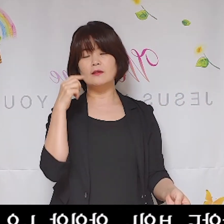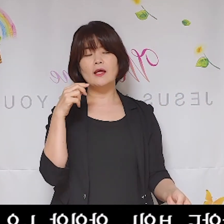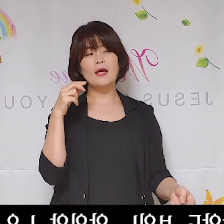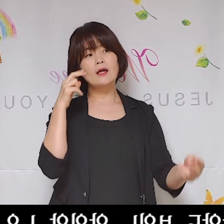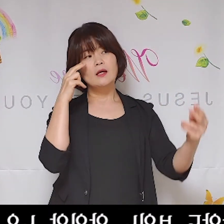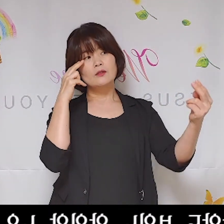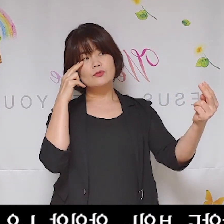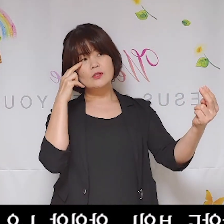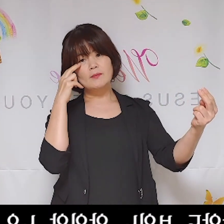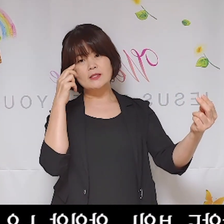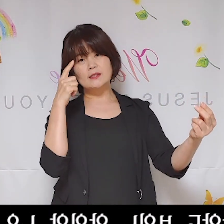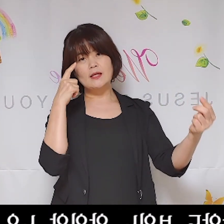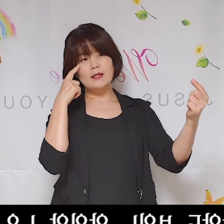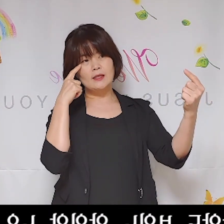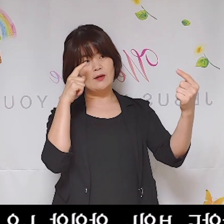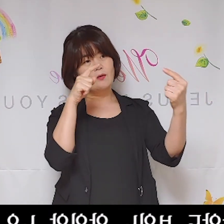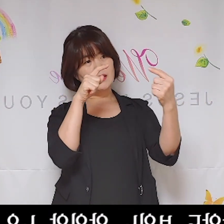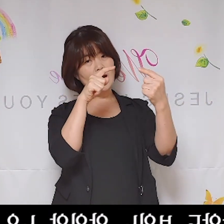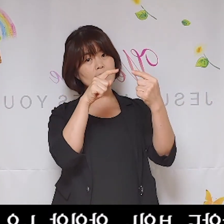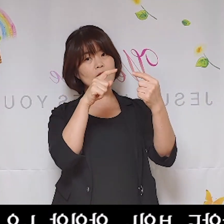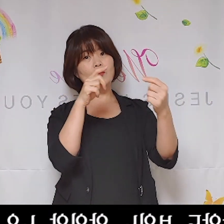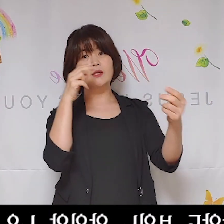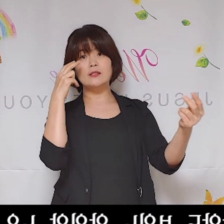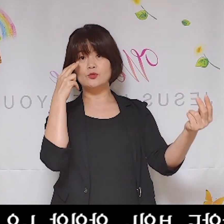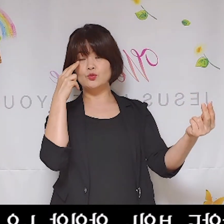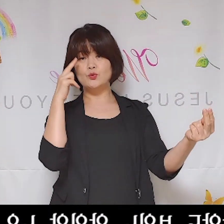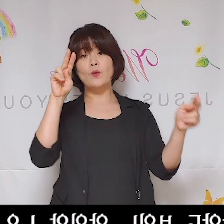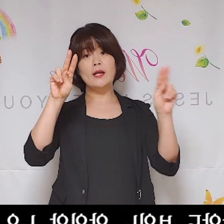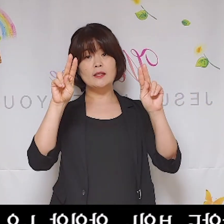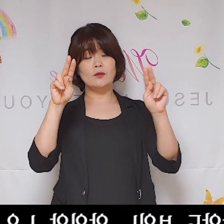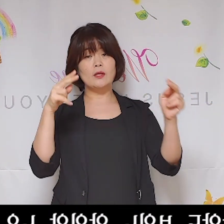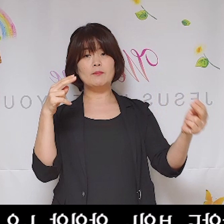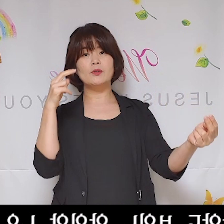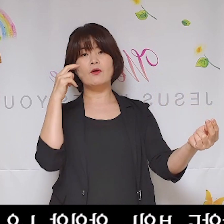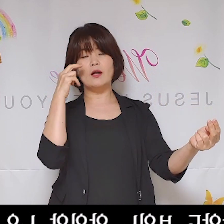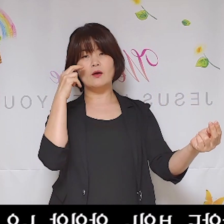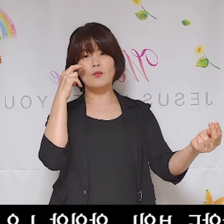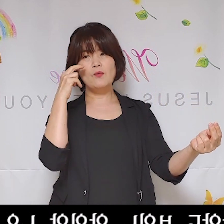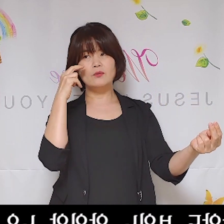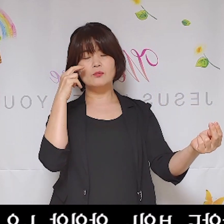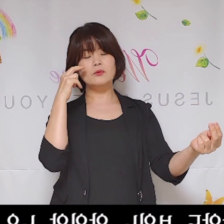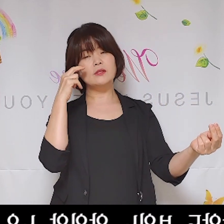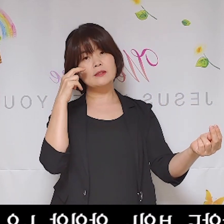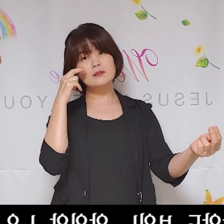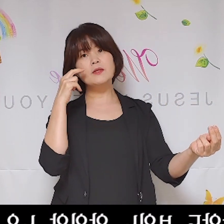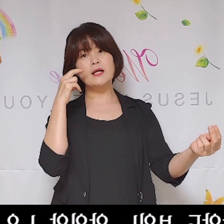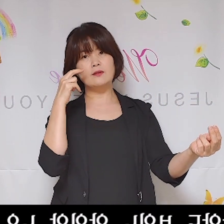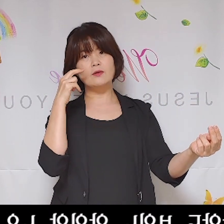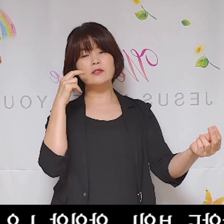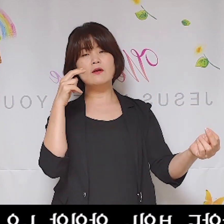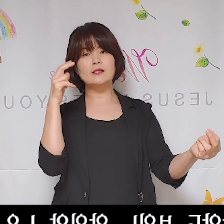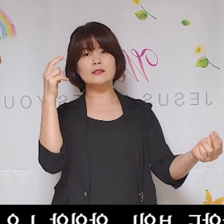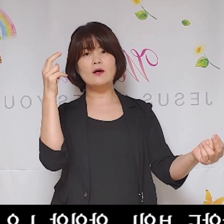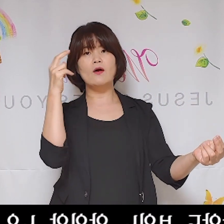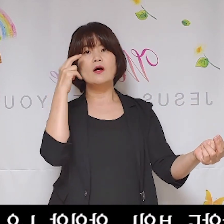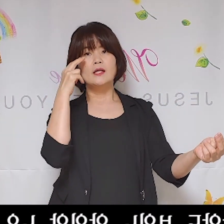그런데 눈을 맞출 때 이렇게 하는 것보다는 두 손가락이 더 예쁠 것 같고 또 의미가 더 클 것 같아서